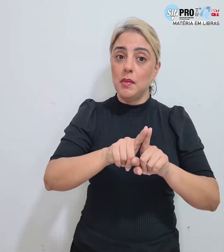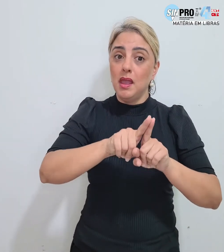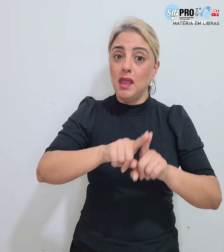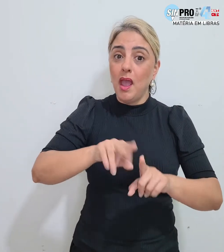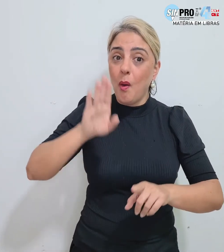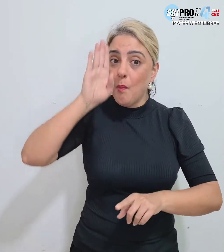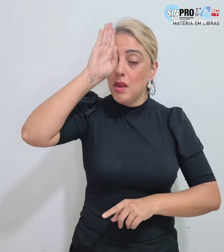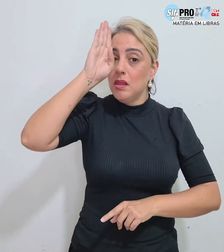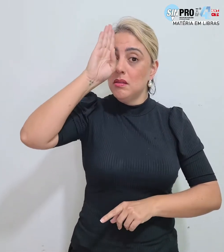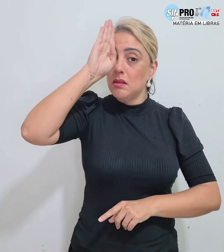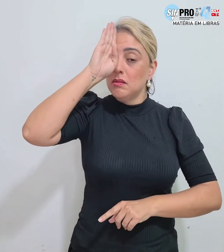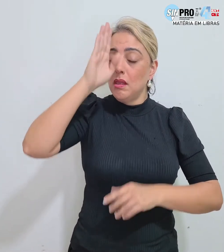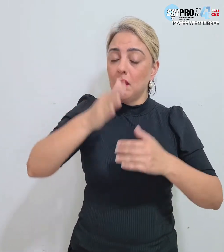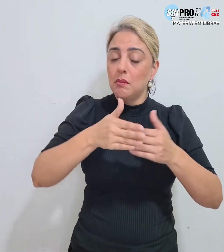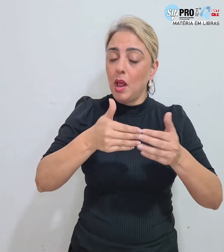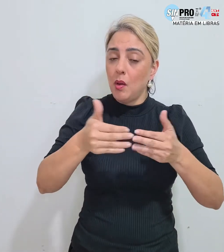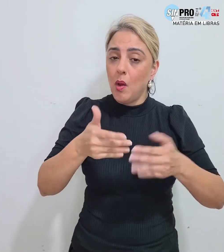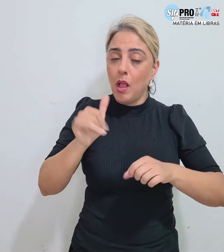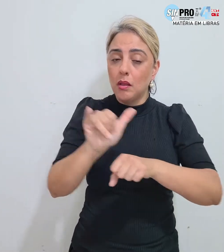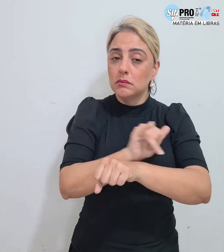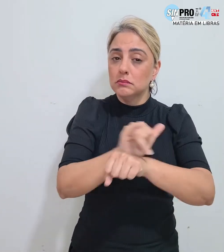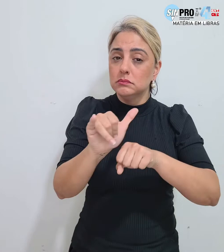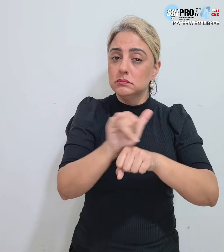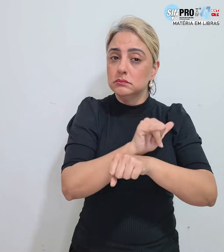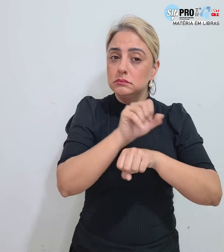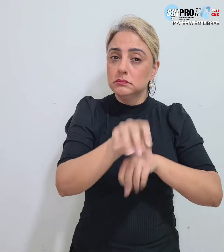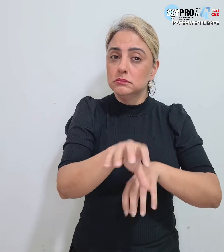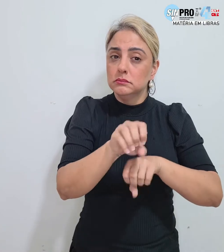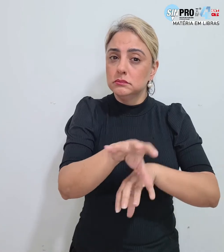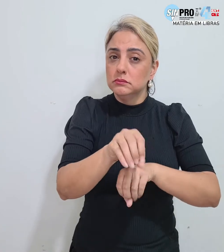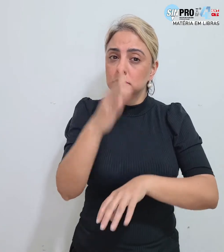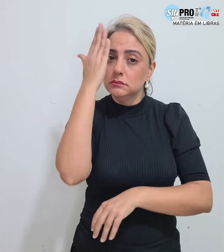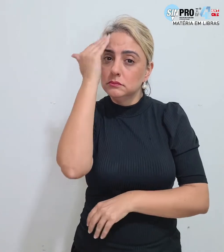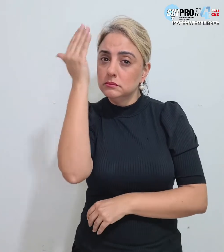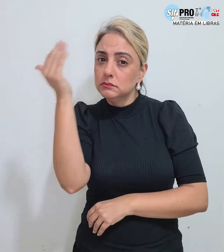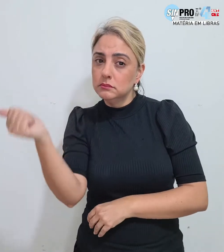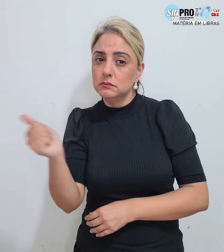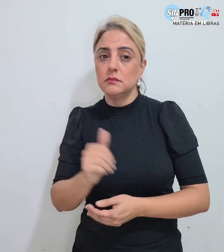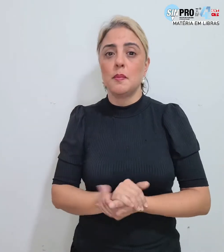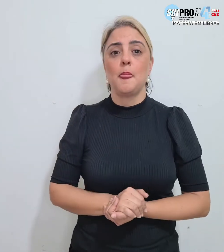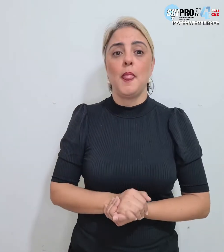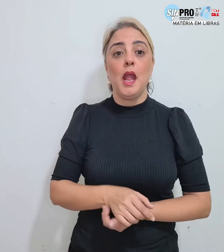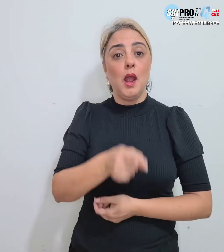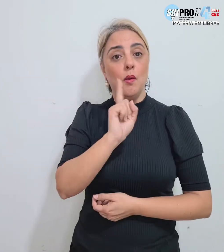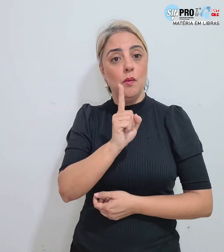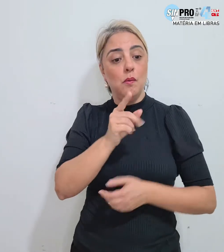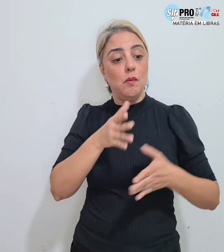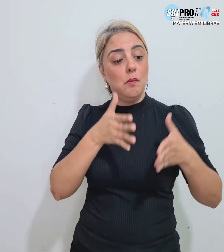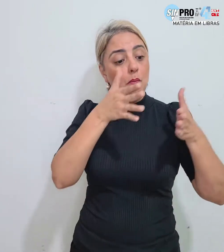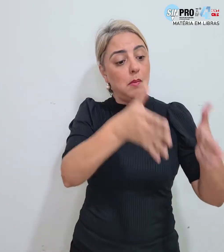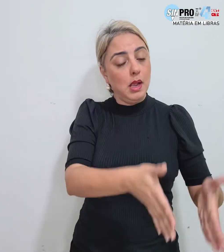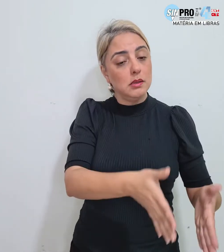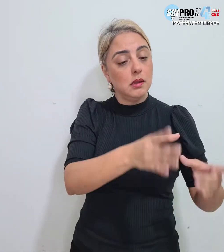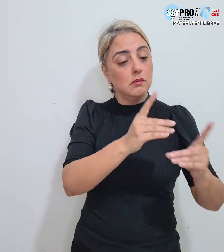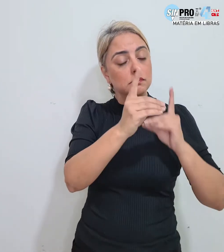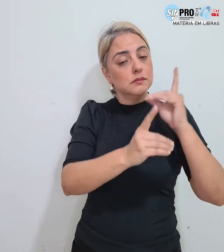pilar fundamental para qualquer estratégia educacional bem-sucedida. 1. Participar do